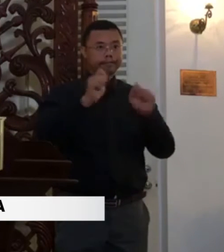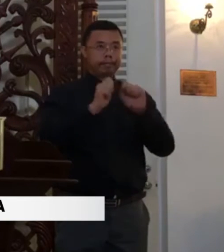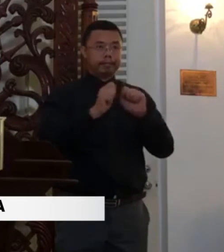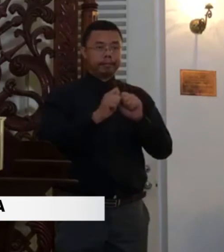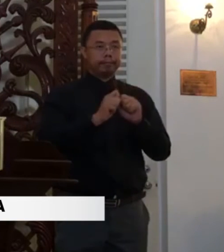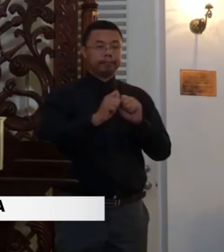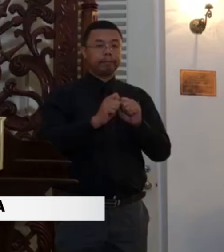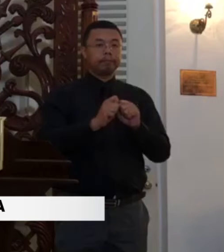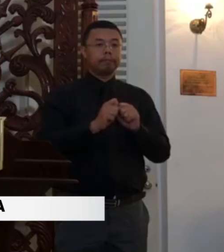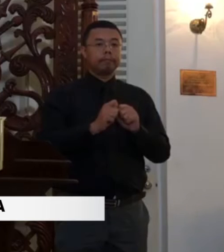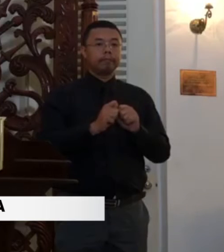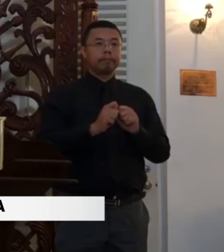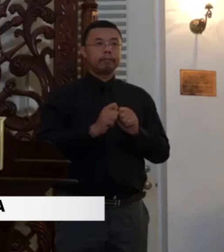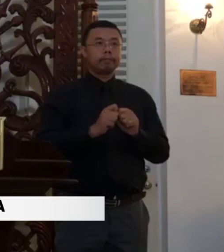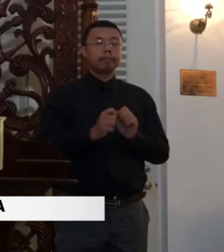bahwa